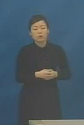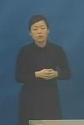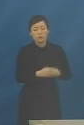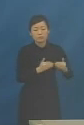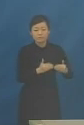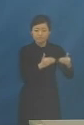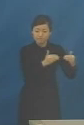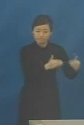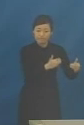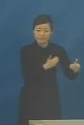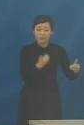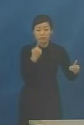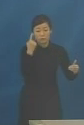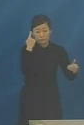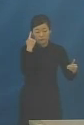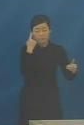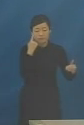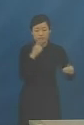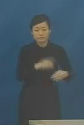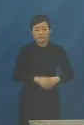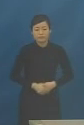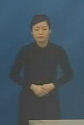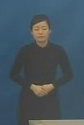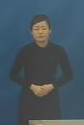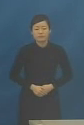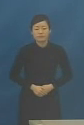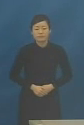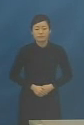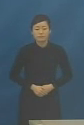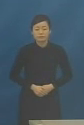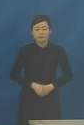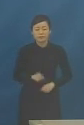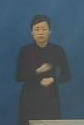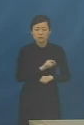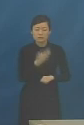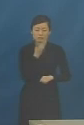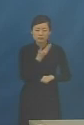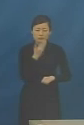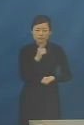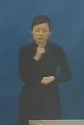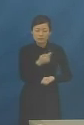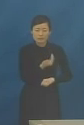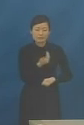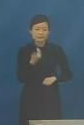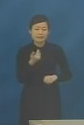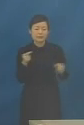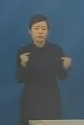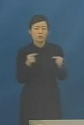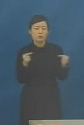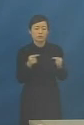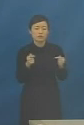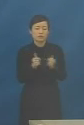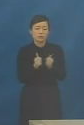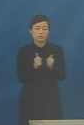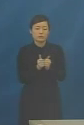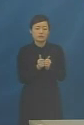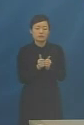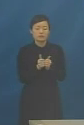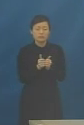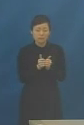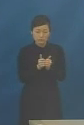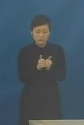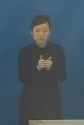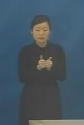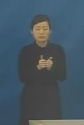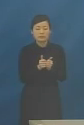ますあの特に重要であるのはあの事前協議のことであるとかそれ